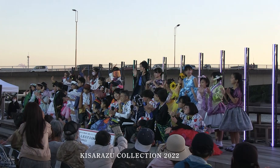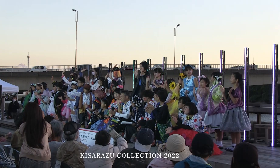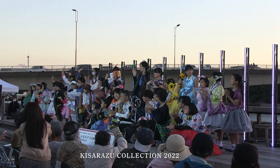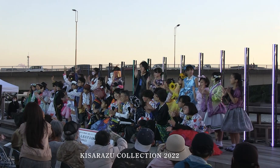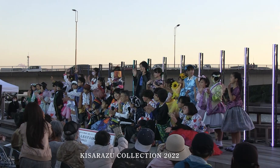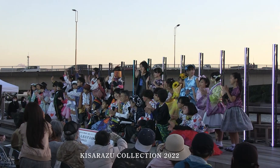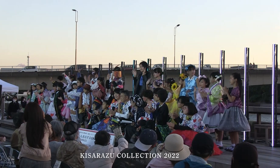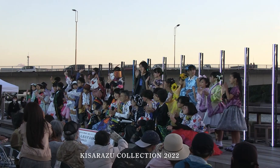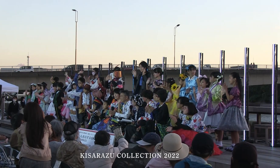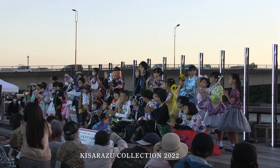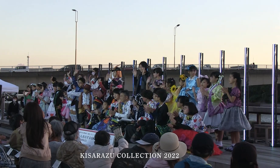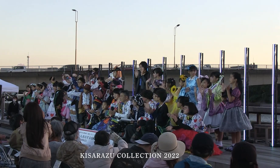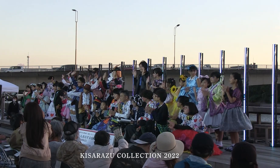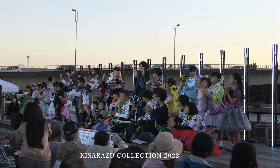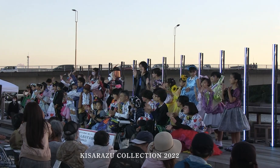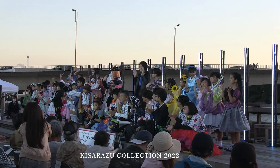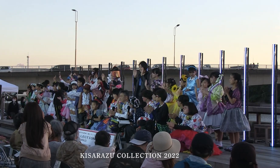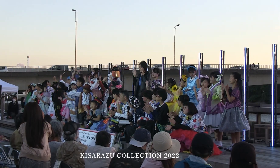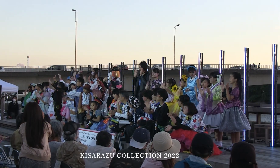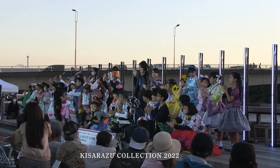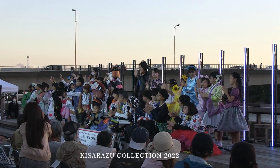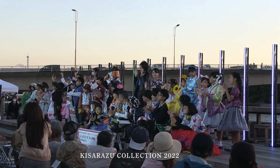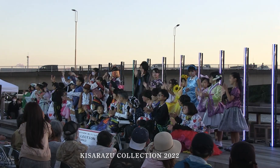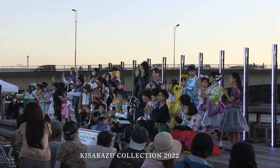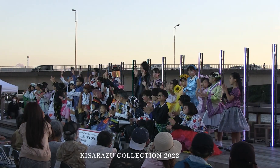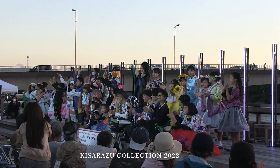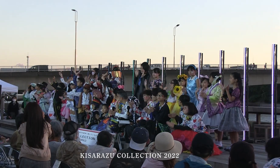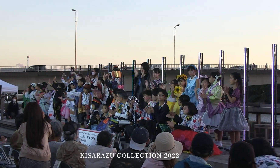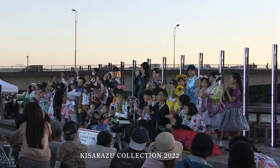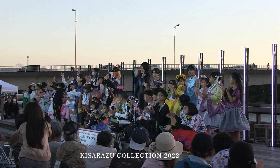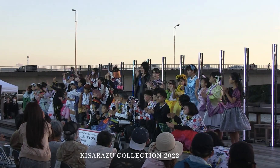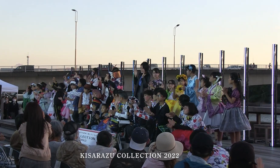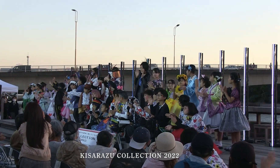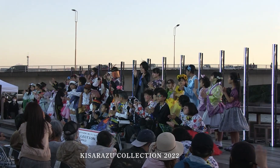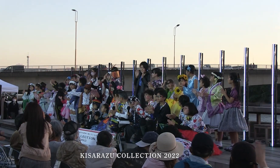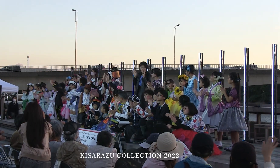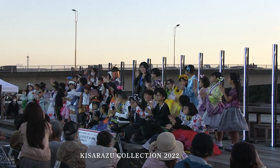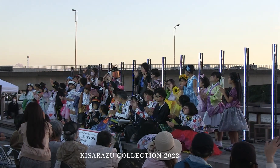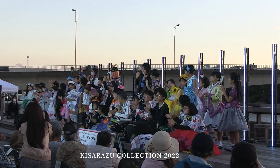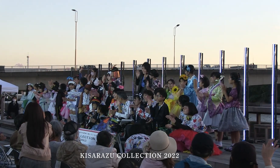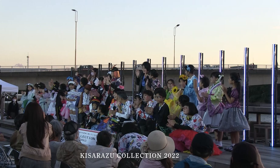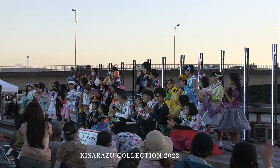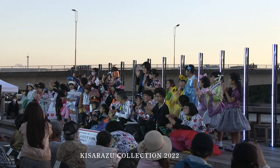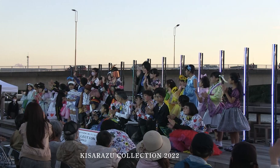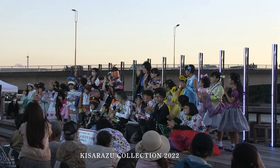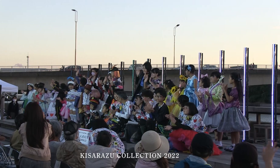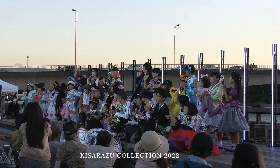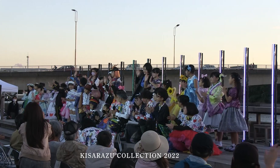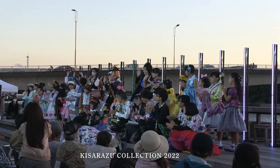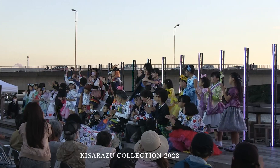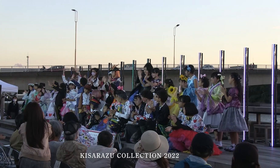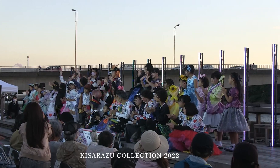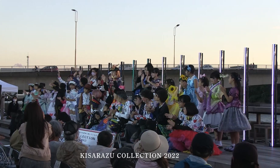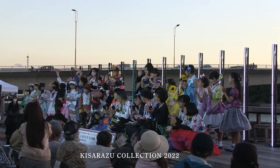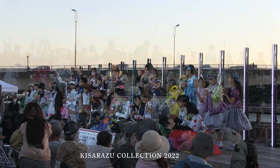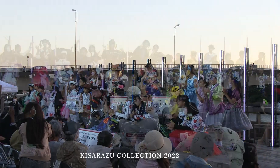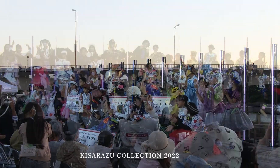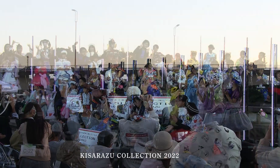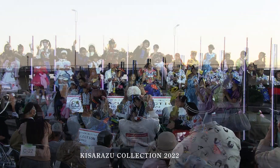賑やかな笑い声いつまでも続く